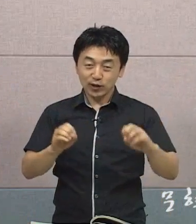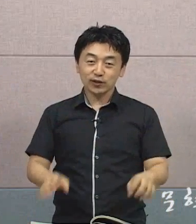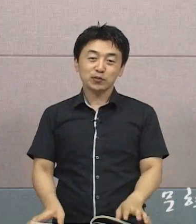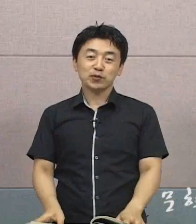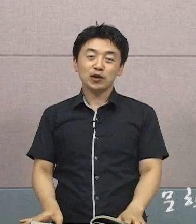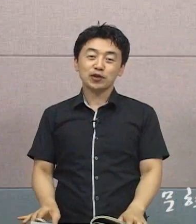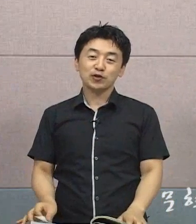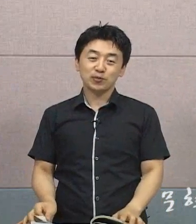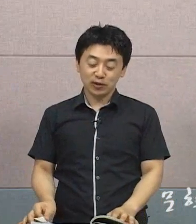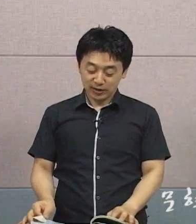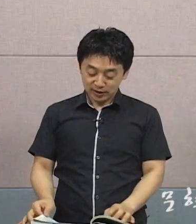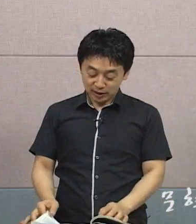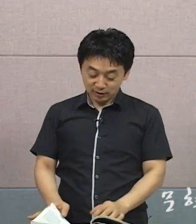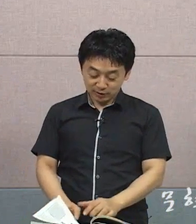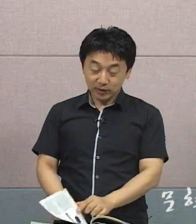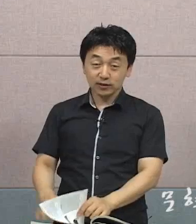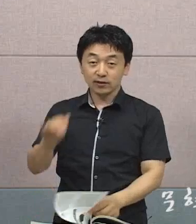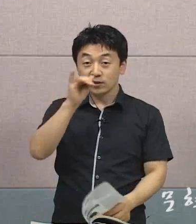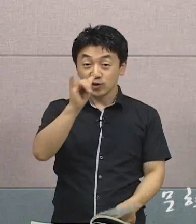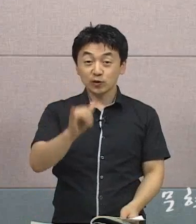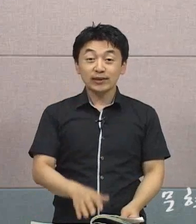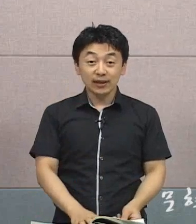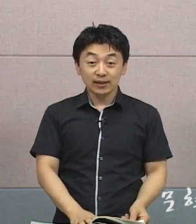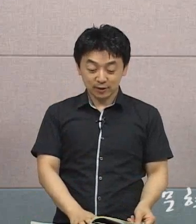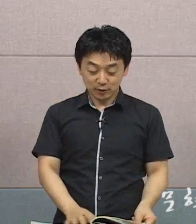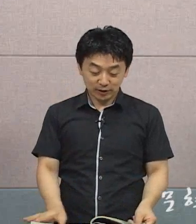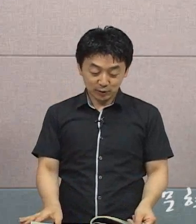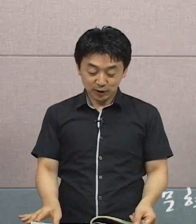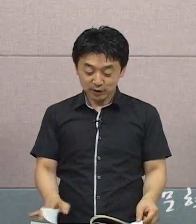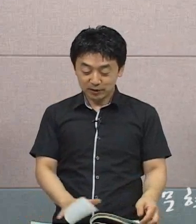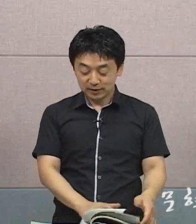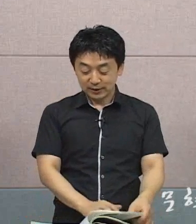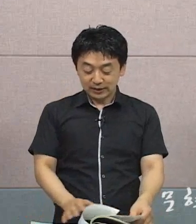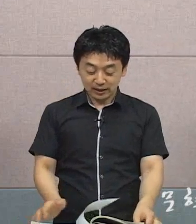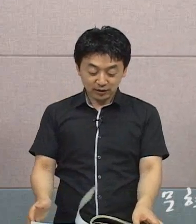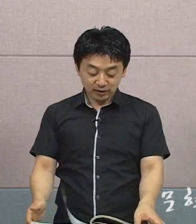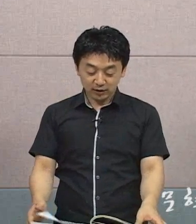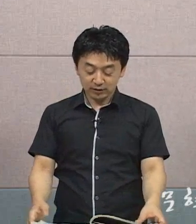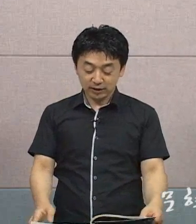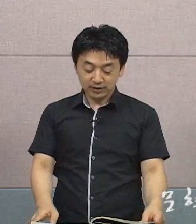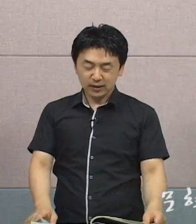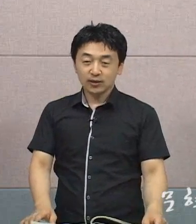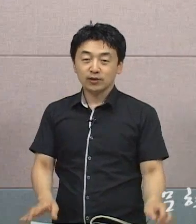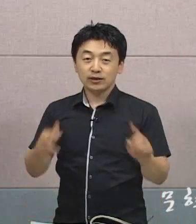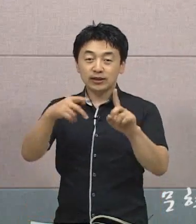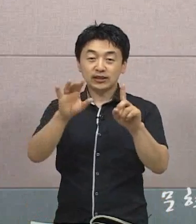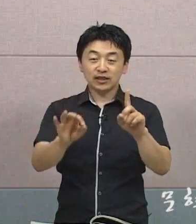분류해서 좀 사용을 해주시면 될 것 같습니다. 그래서 저는 됐다로 사용을 합니다. 자, 이렇게 해서요, 네. 1장을